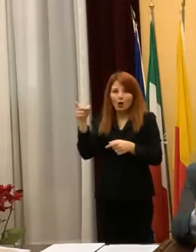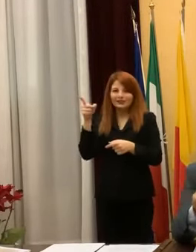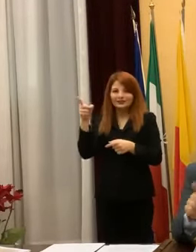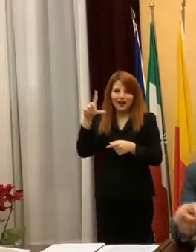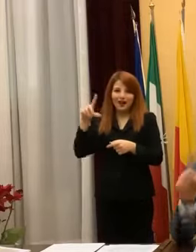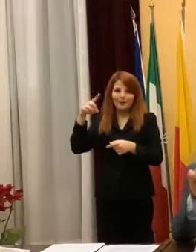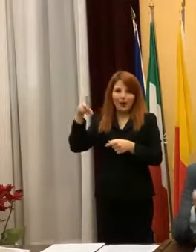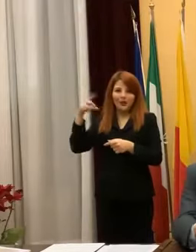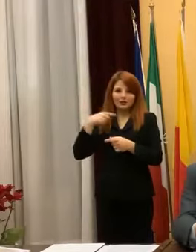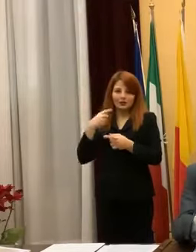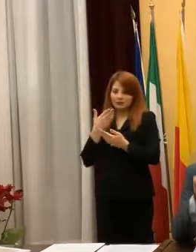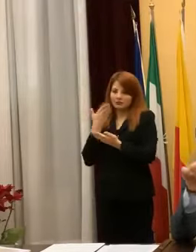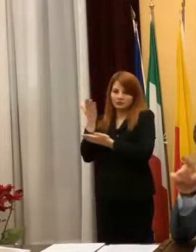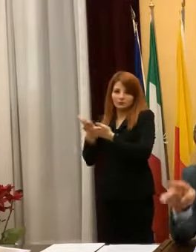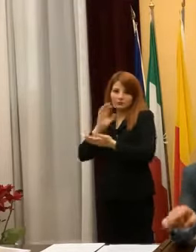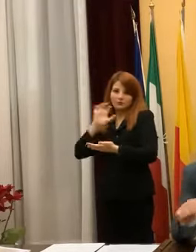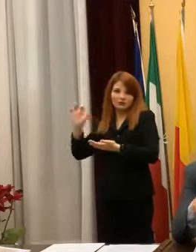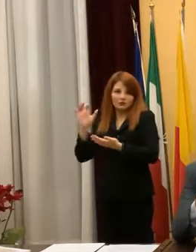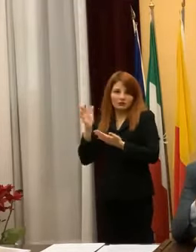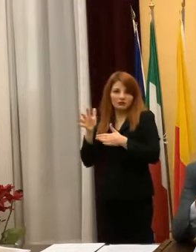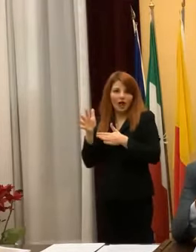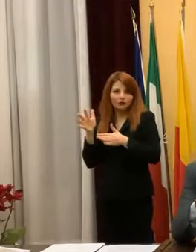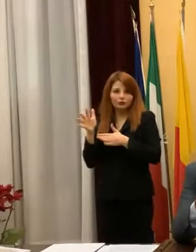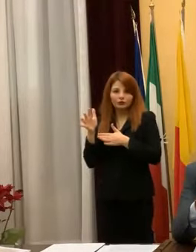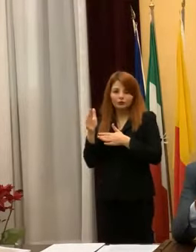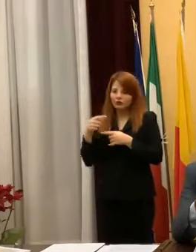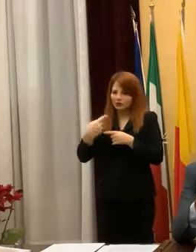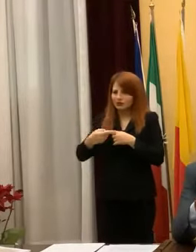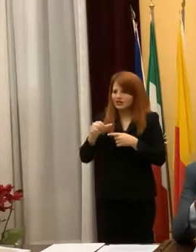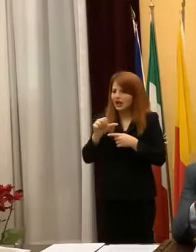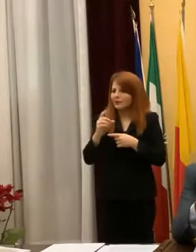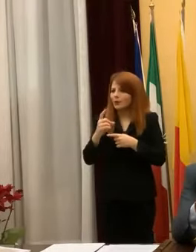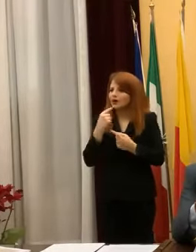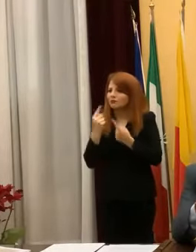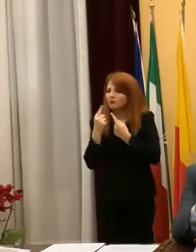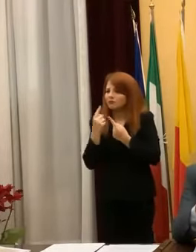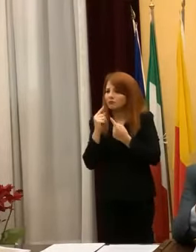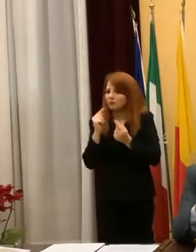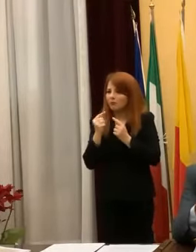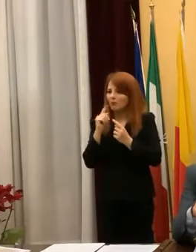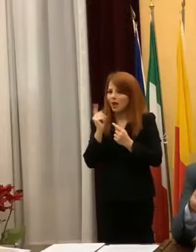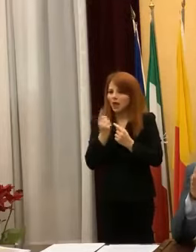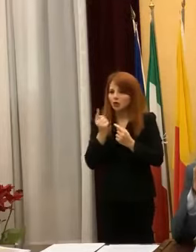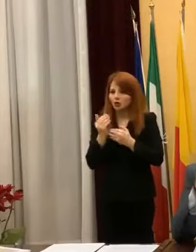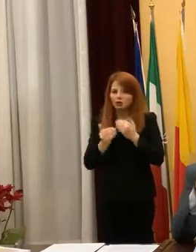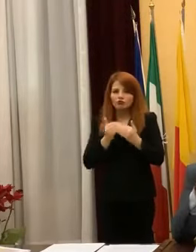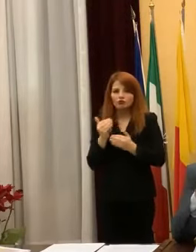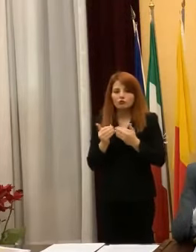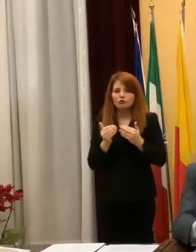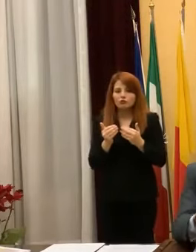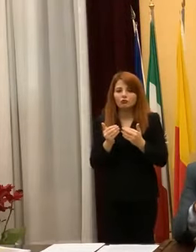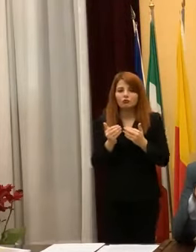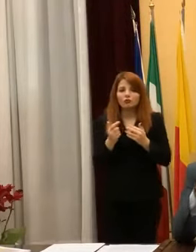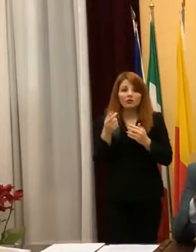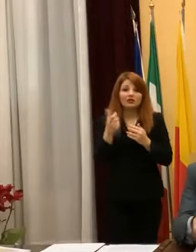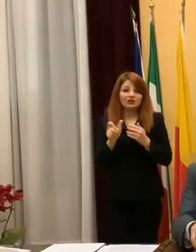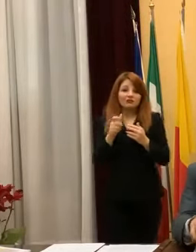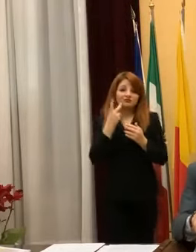danni in nome e per conto dei nostri cittadini, del nostro sistema produttivo che è stato